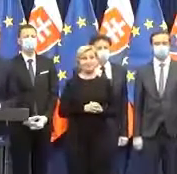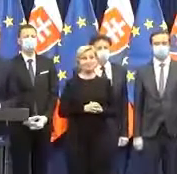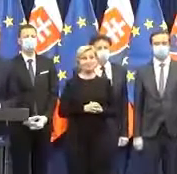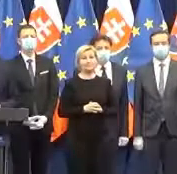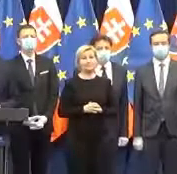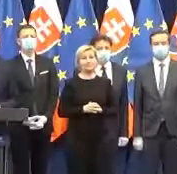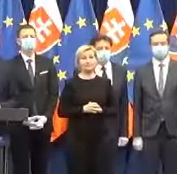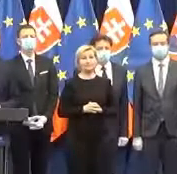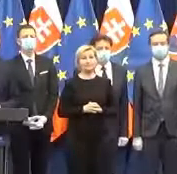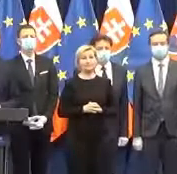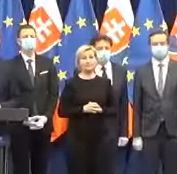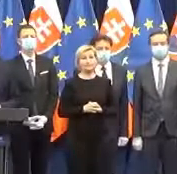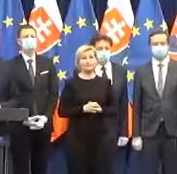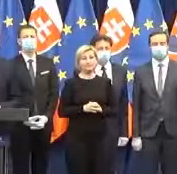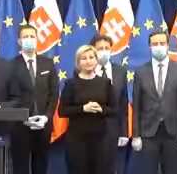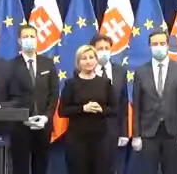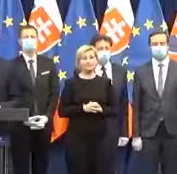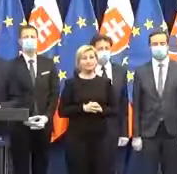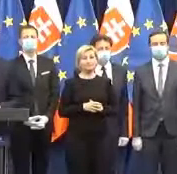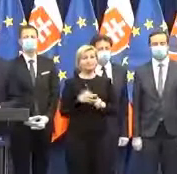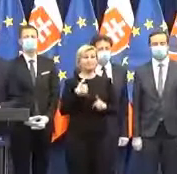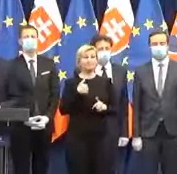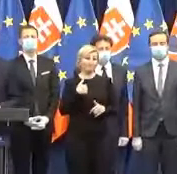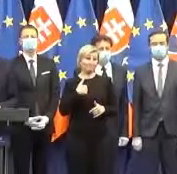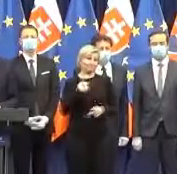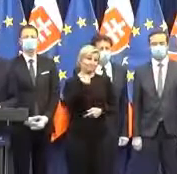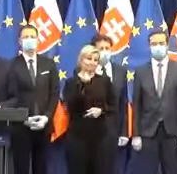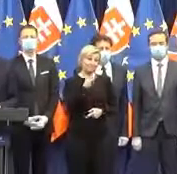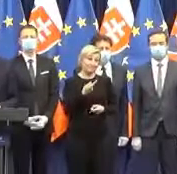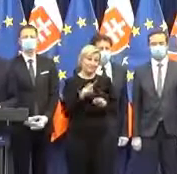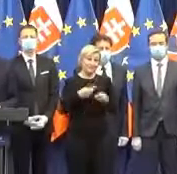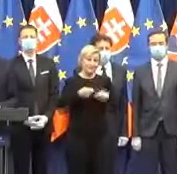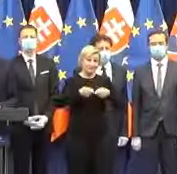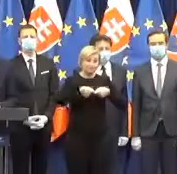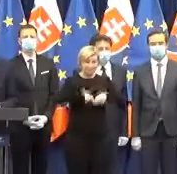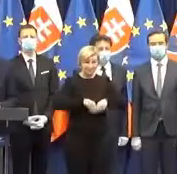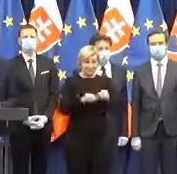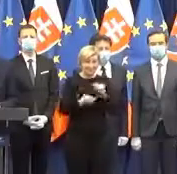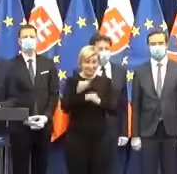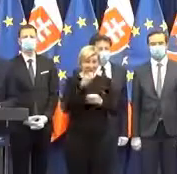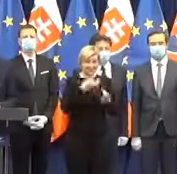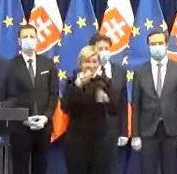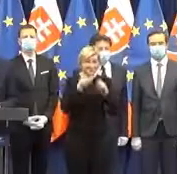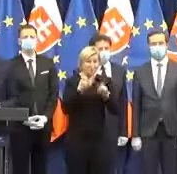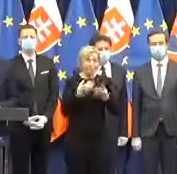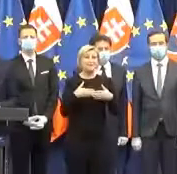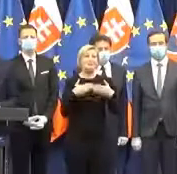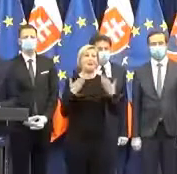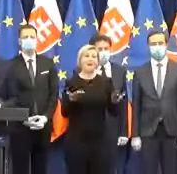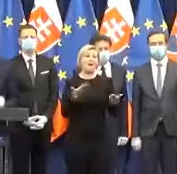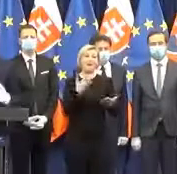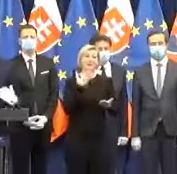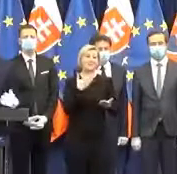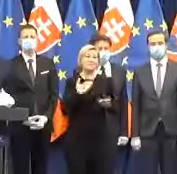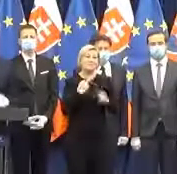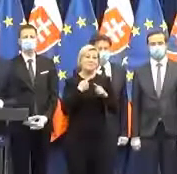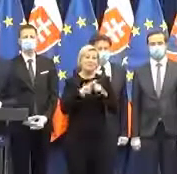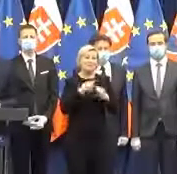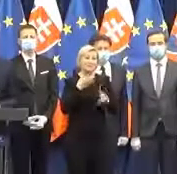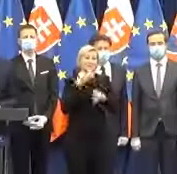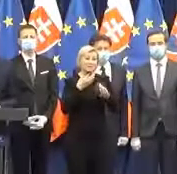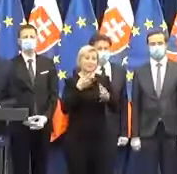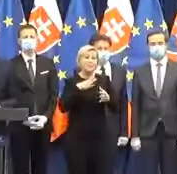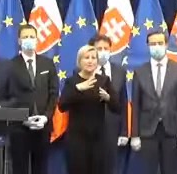Aj by som vám povedal k tomu bližšie informácie, ale naozaj chceme si ich prejsť na ústrednom krízovom štábe a tie informácie